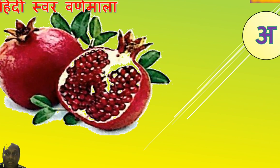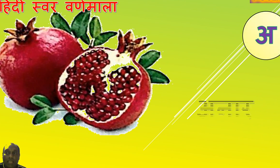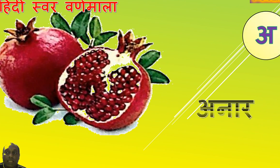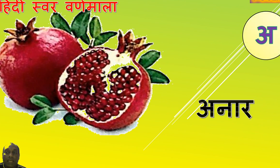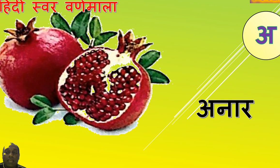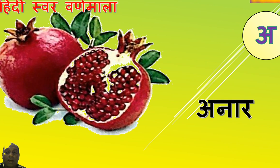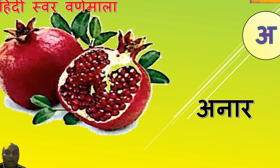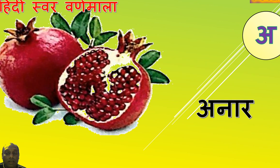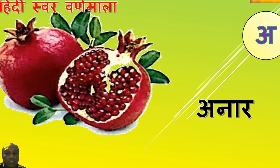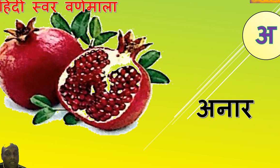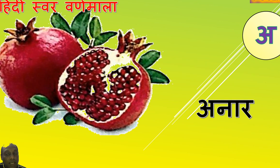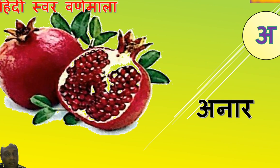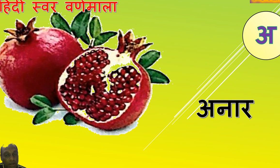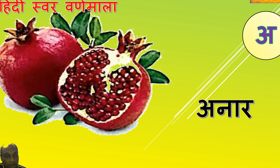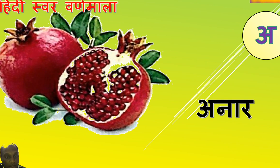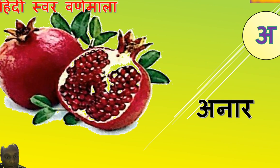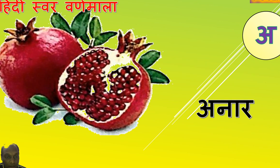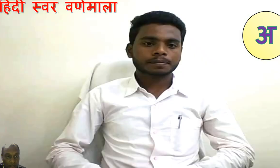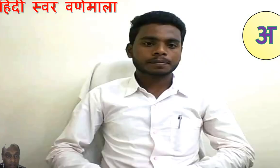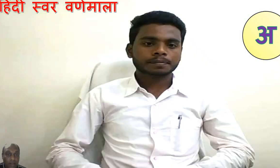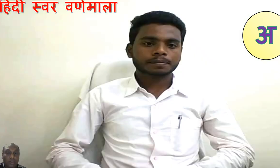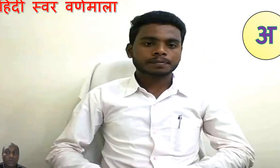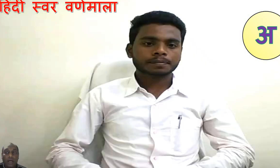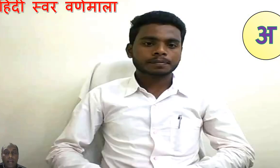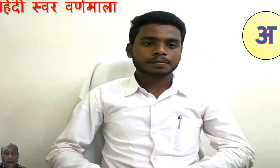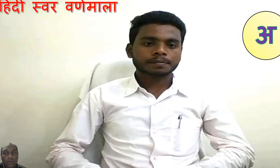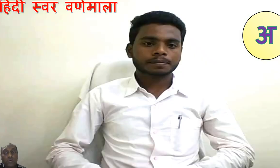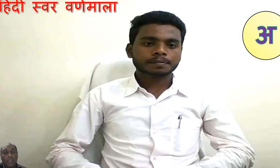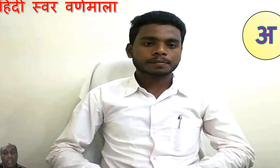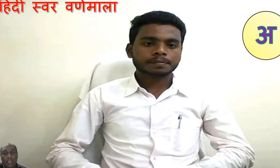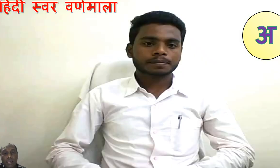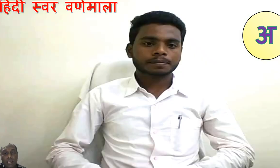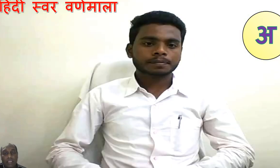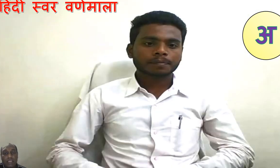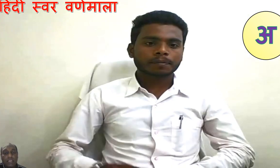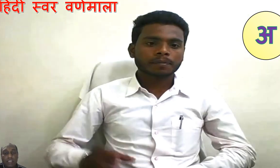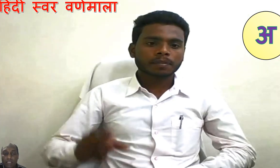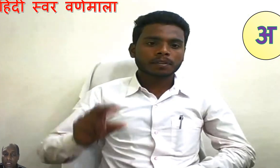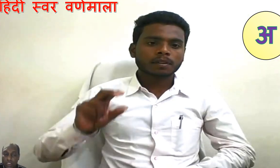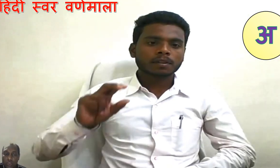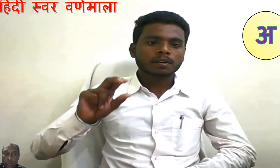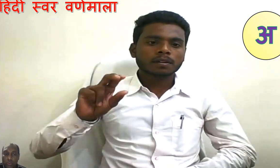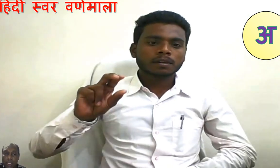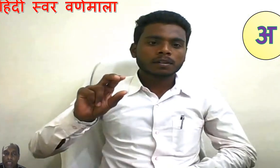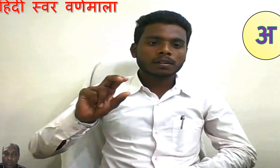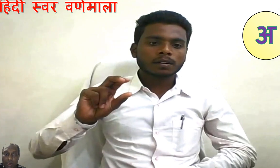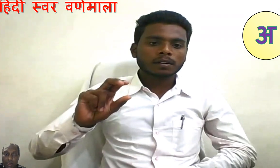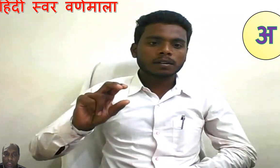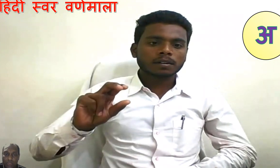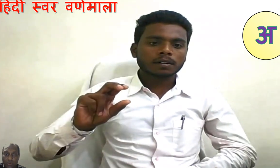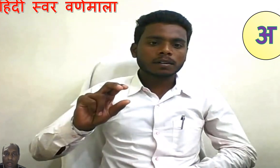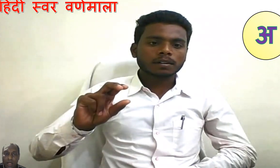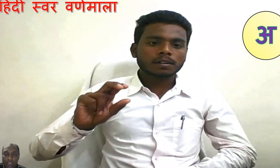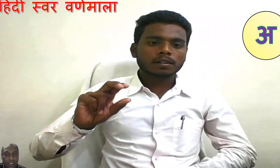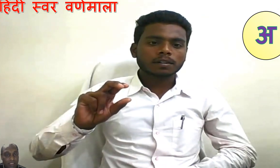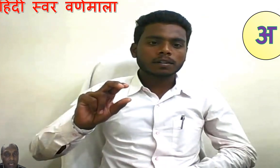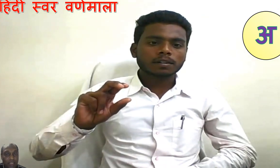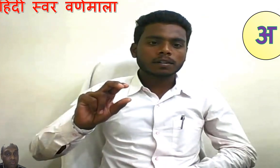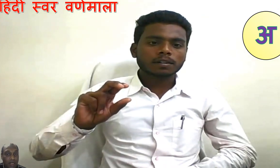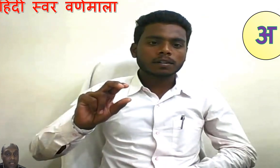के लिए अर्थाथ बताने के लिए संकेट जो होता है इस प्रकार से होगा हाथ कई सारा इस प्रकार